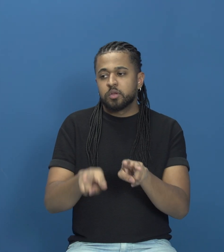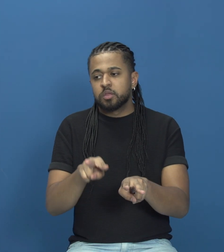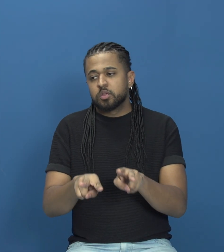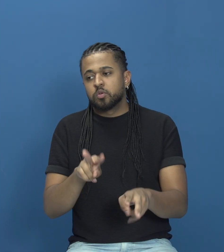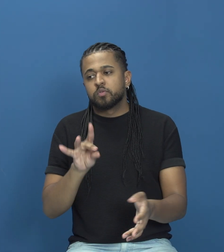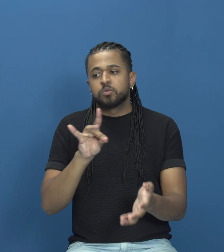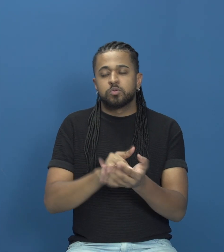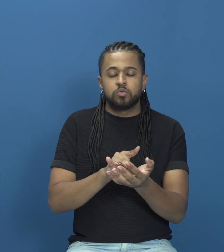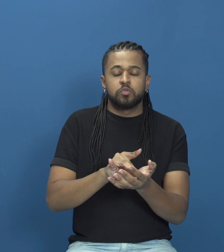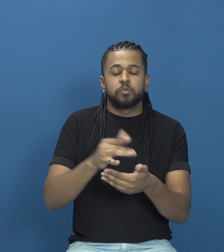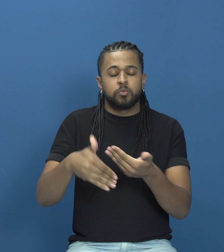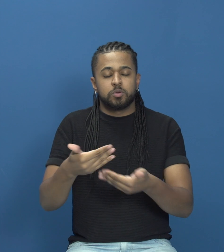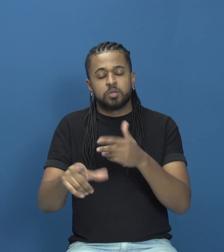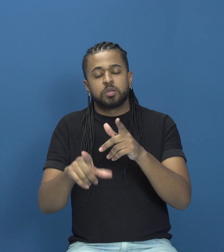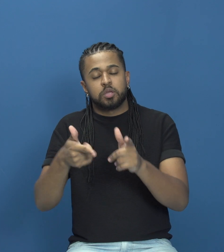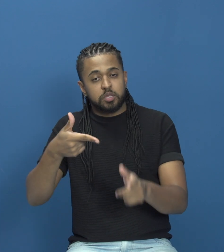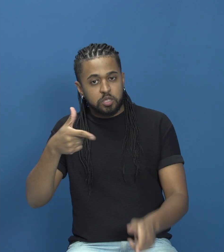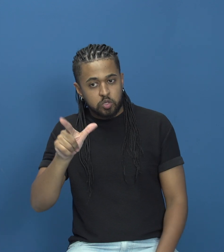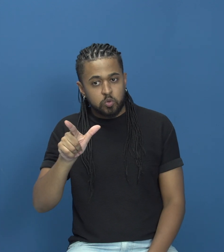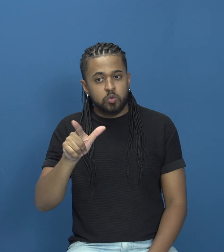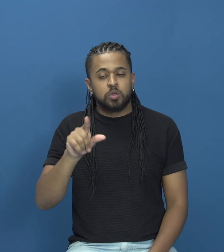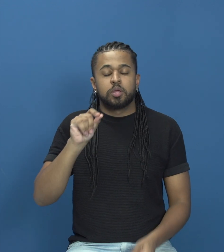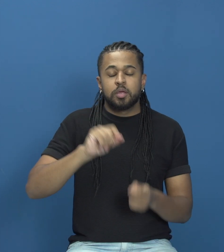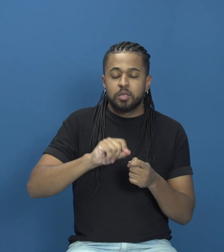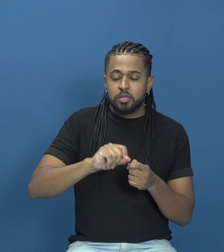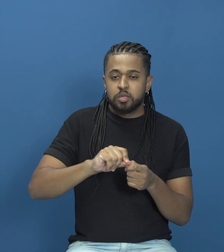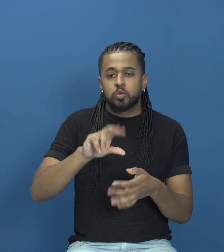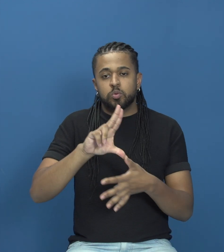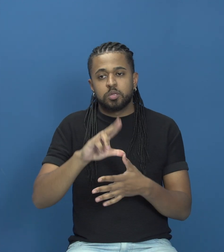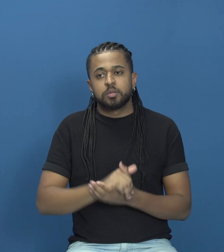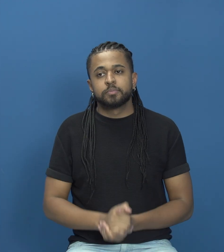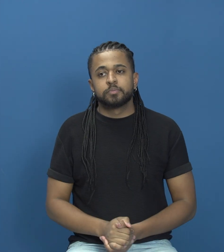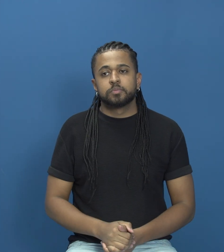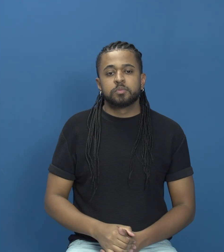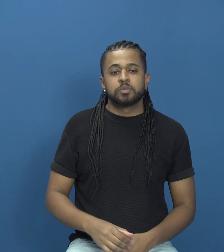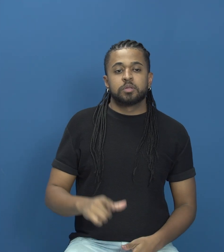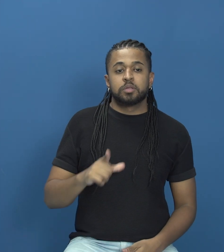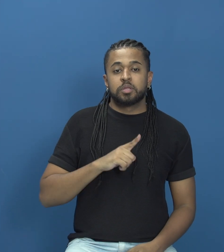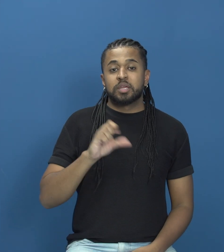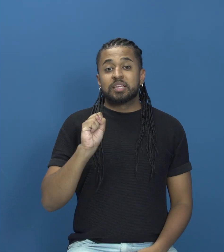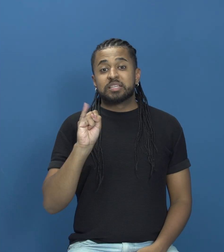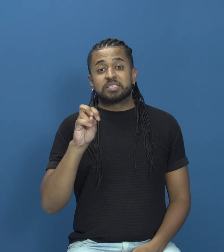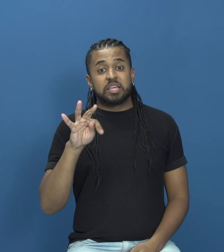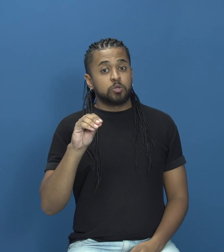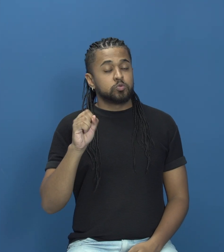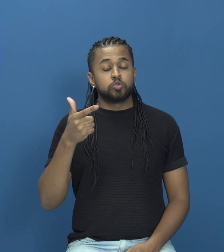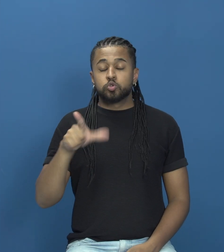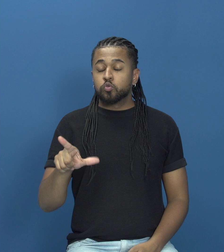e validação em processos anteriormente realizados pela UNILA, estão isentos de